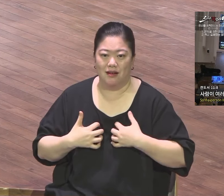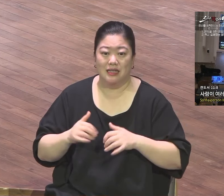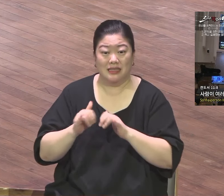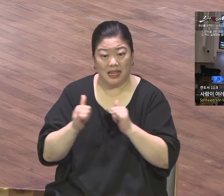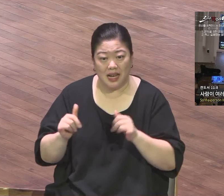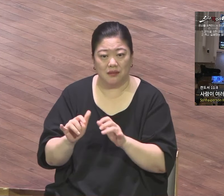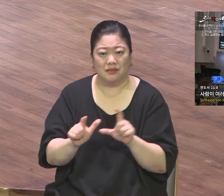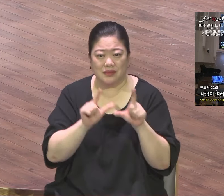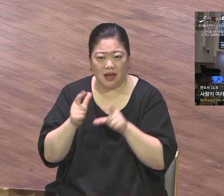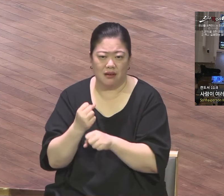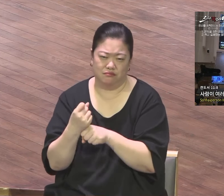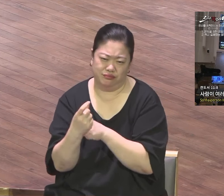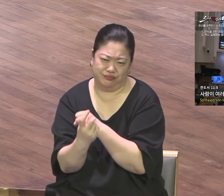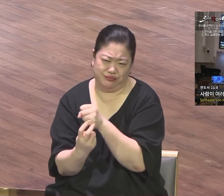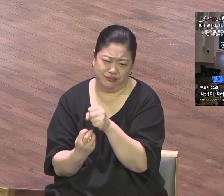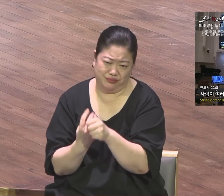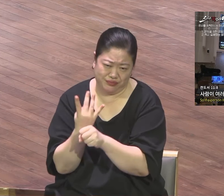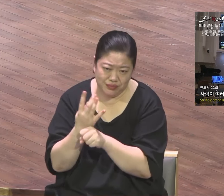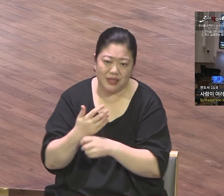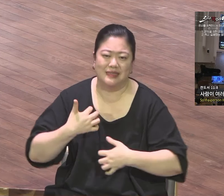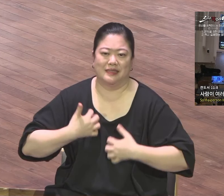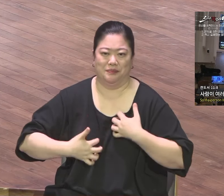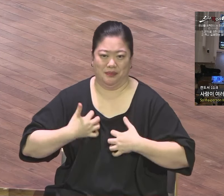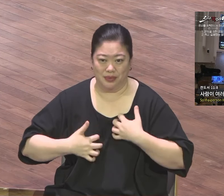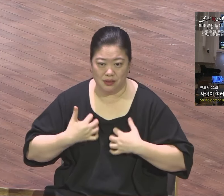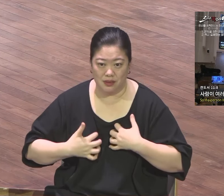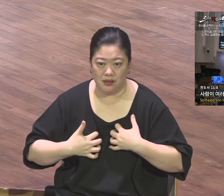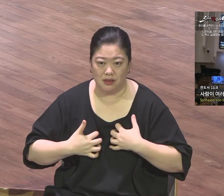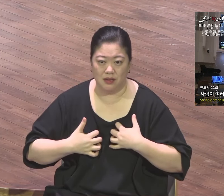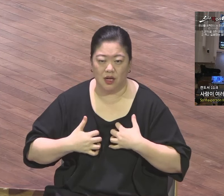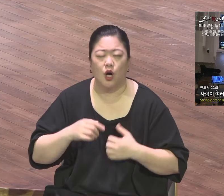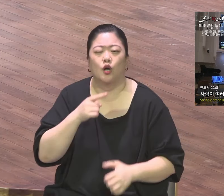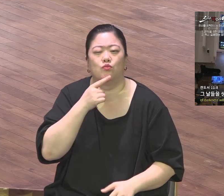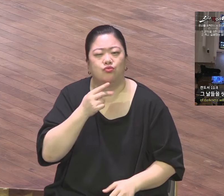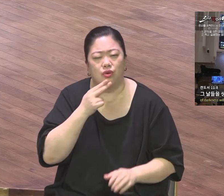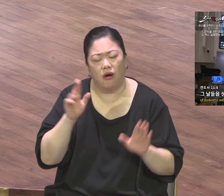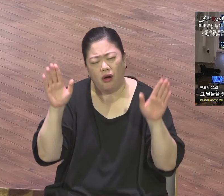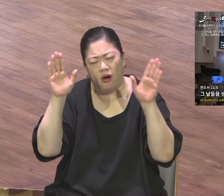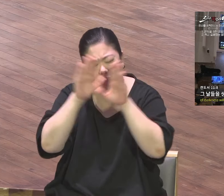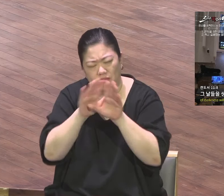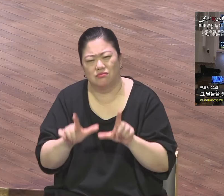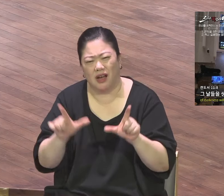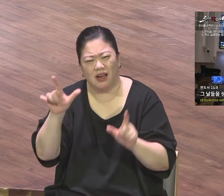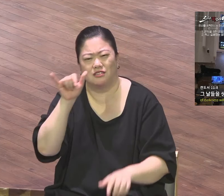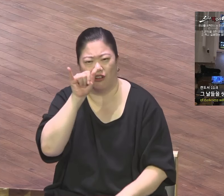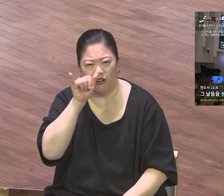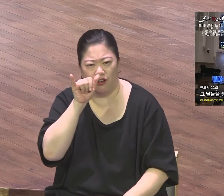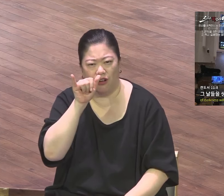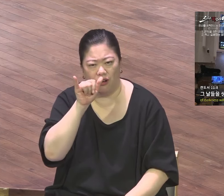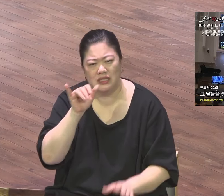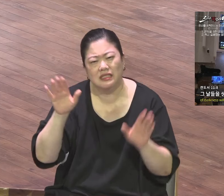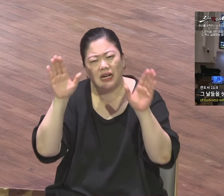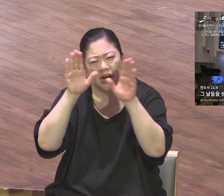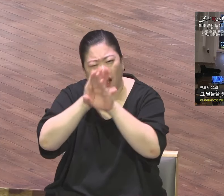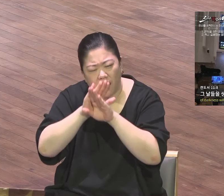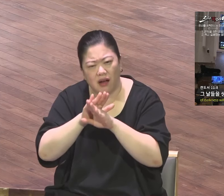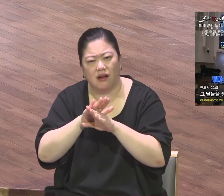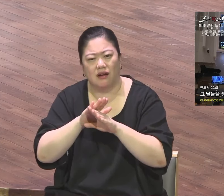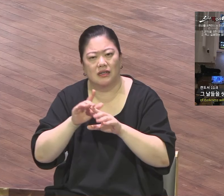살면 항상 즐거워할지로다. 그러나 캄캄한 날들이 많으리니 그 날들을